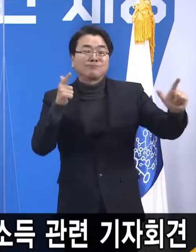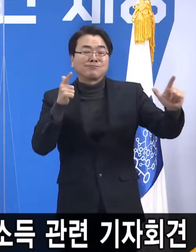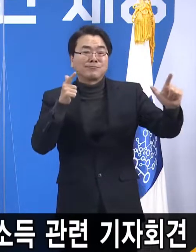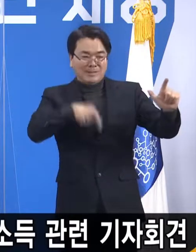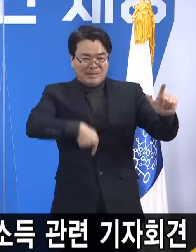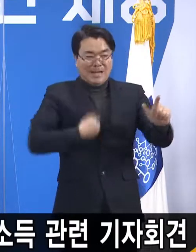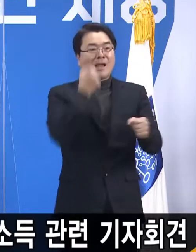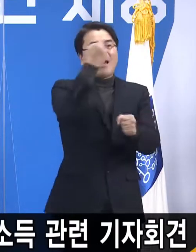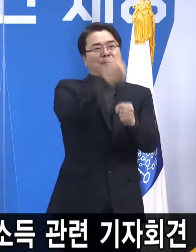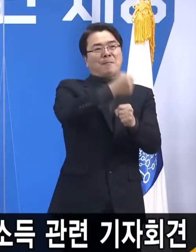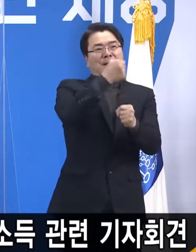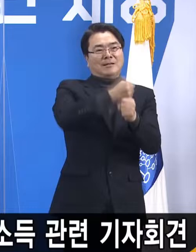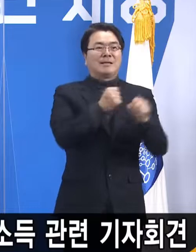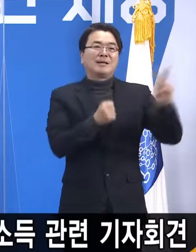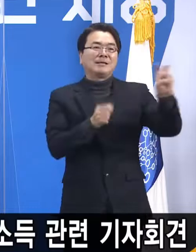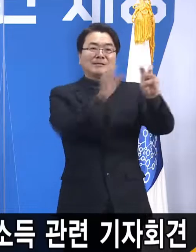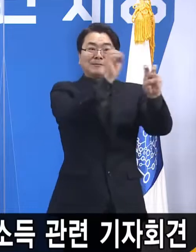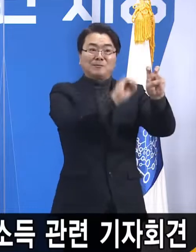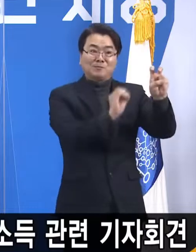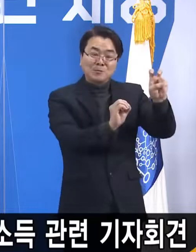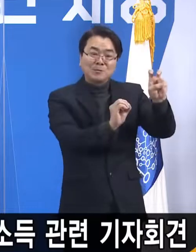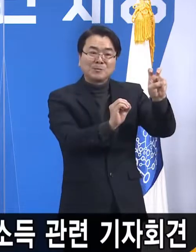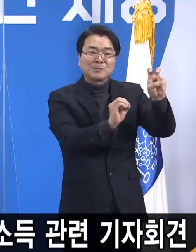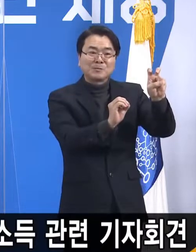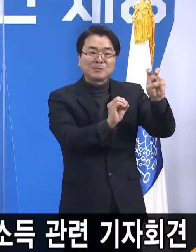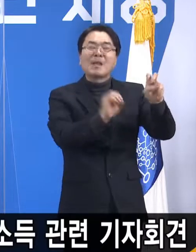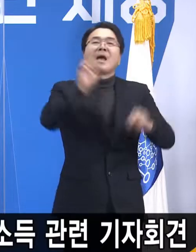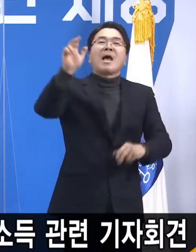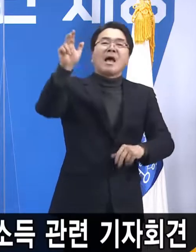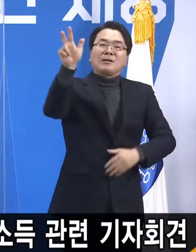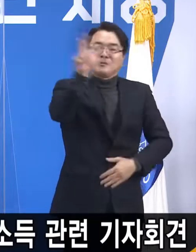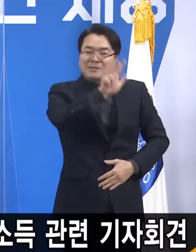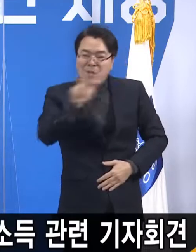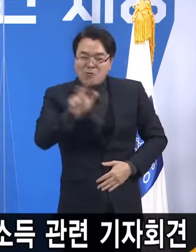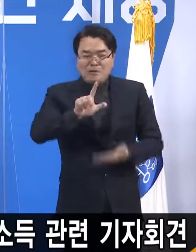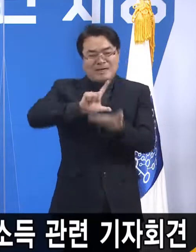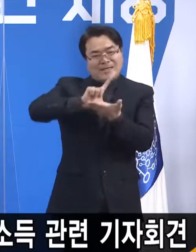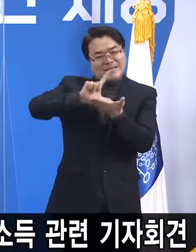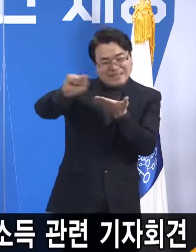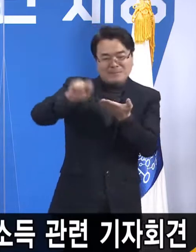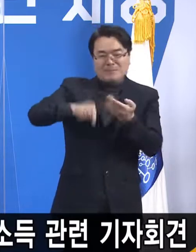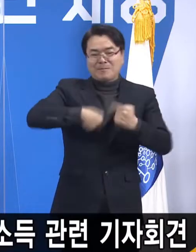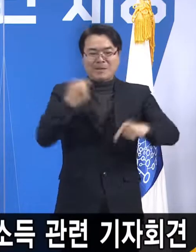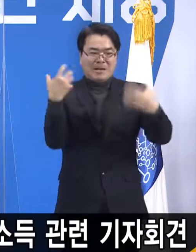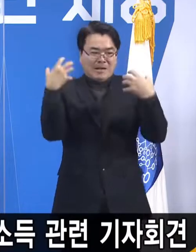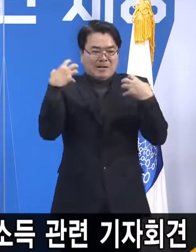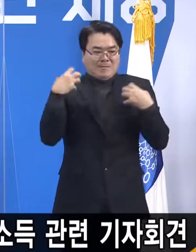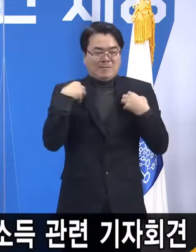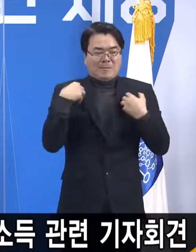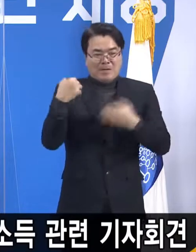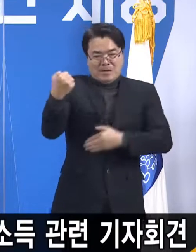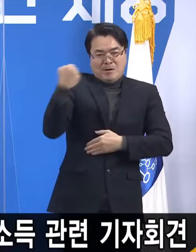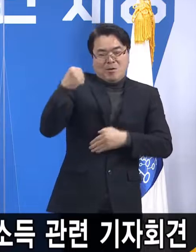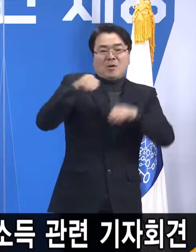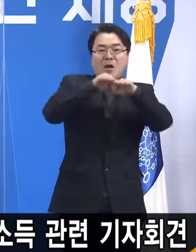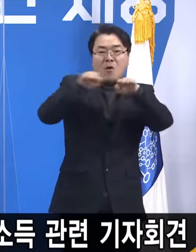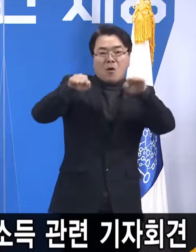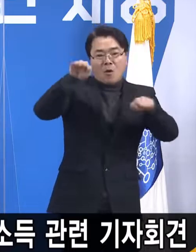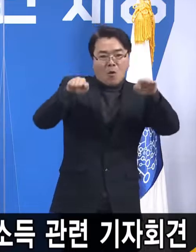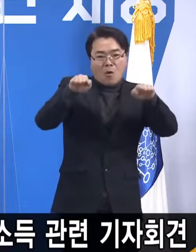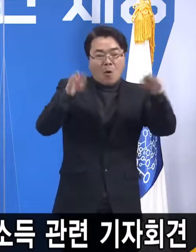재원이 20%라는 뜻입니다. 전국의 지방 정부 간의 재정 역량을 균형을 맞추기